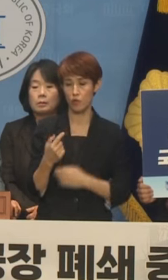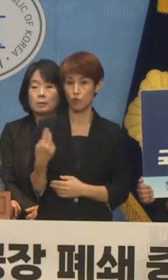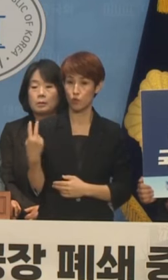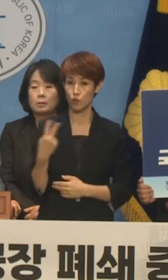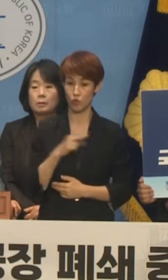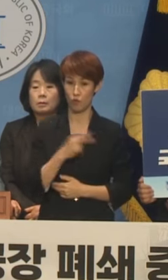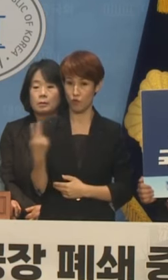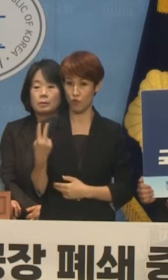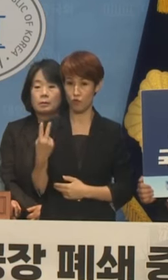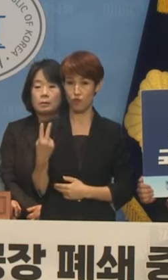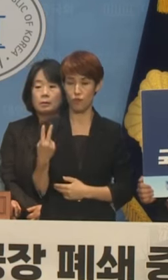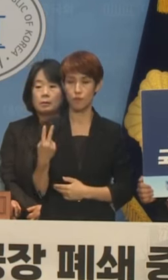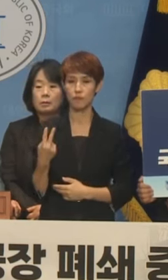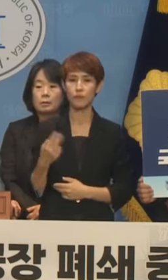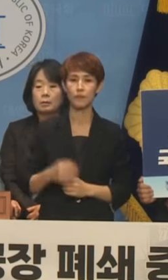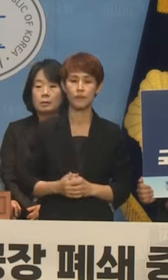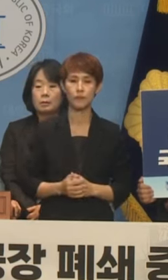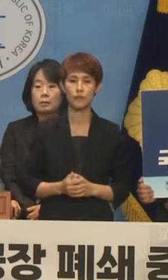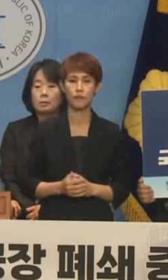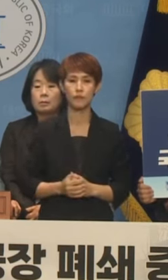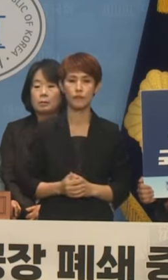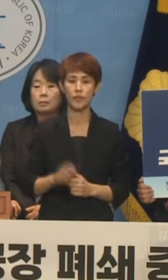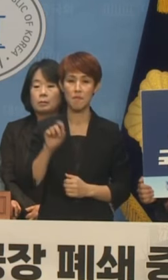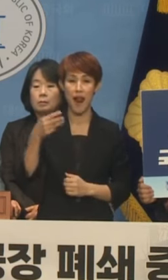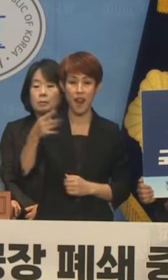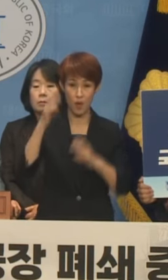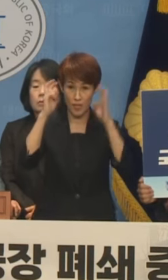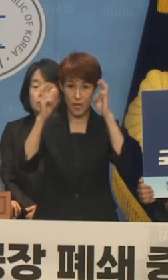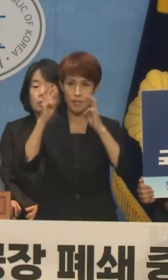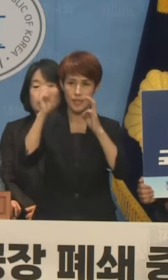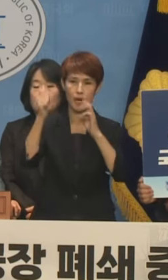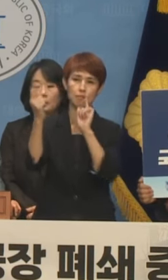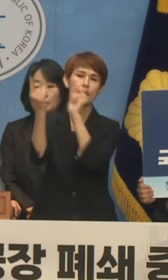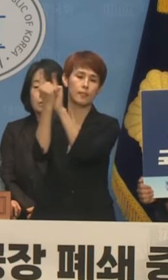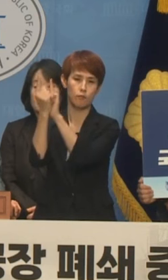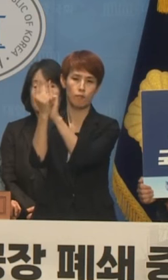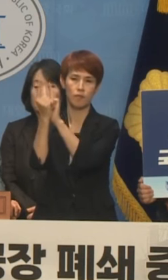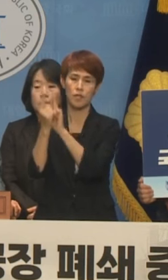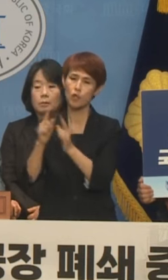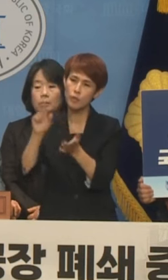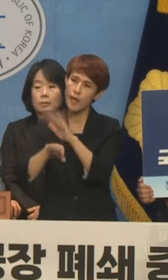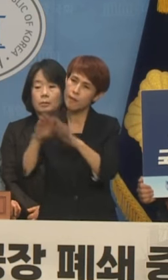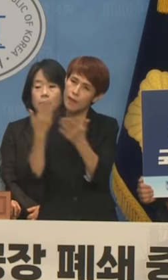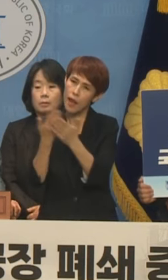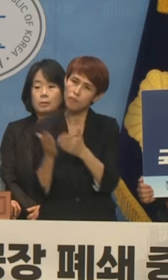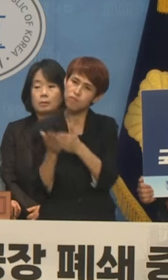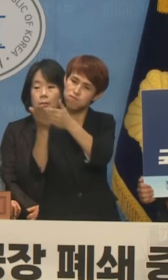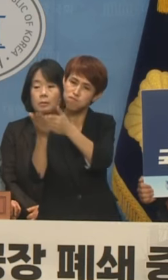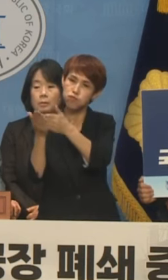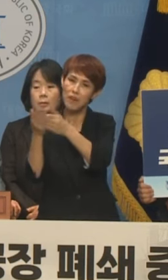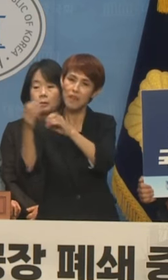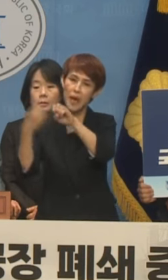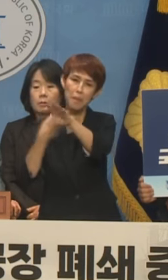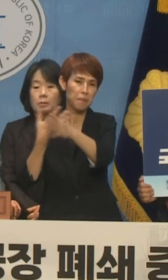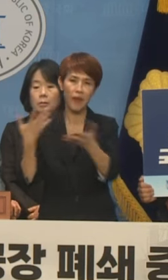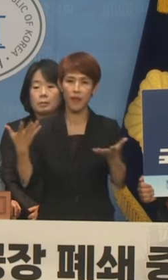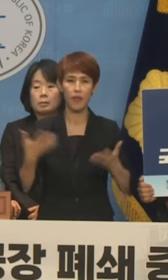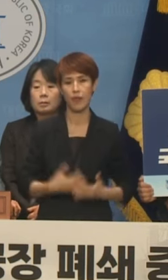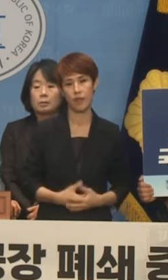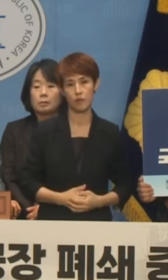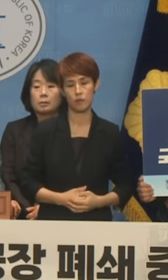저는 말레베어 사장을 직접 만나서 이 문제에 대한 대책을 요구했지만 뚜렷한 답변이